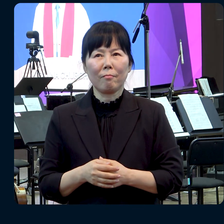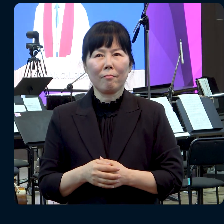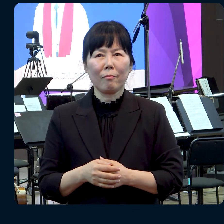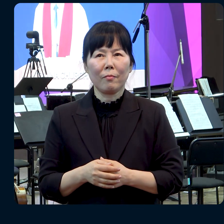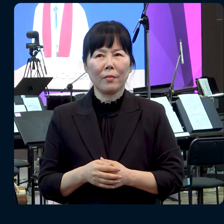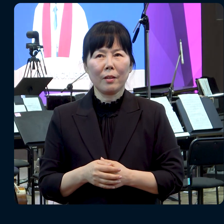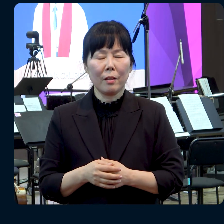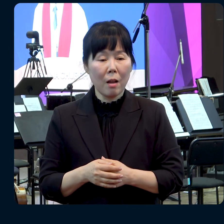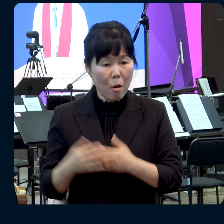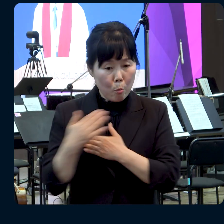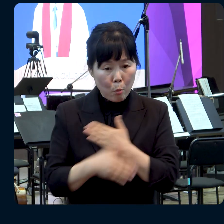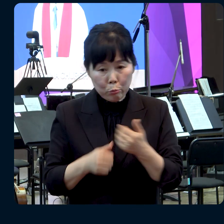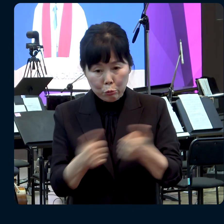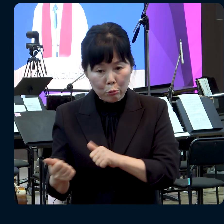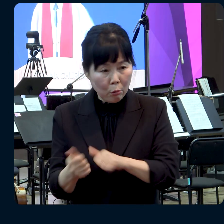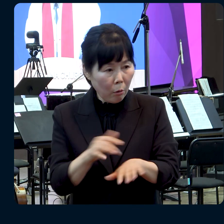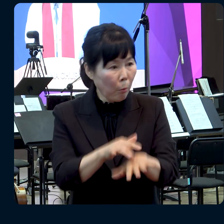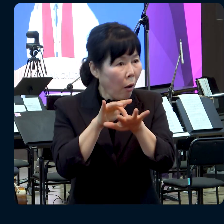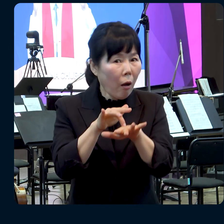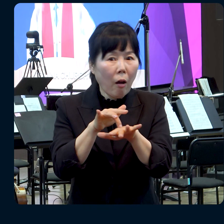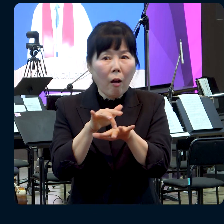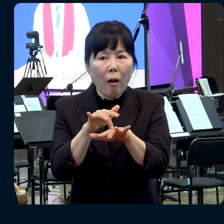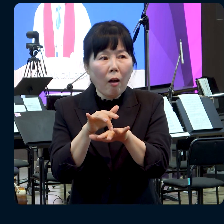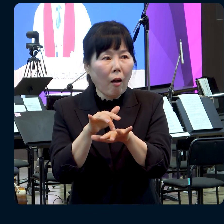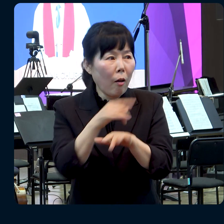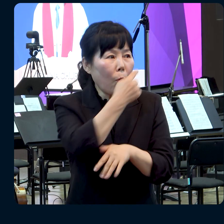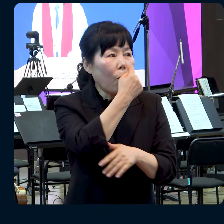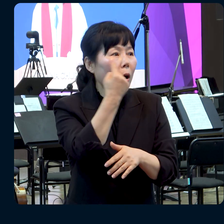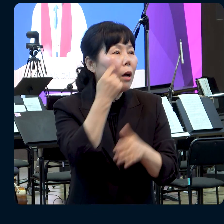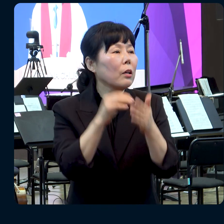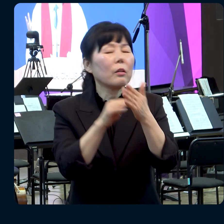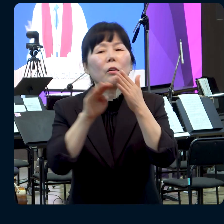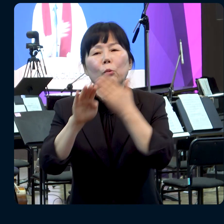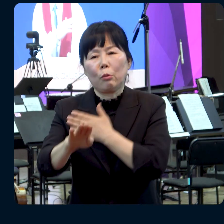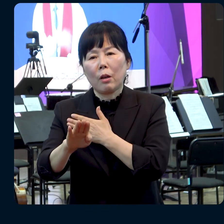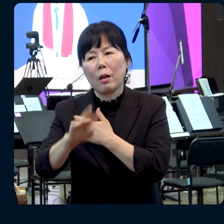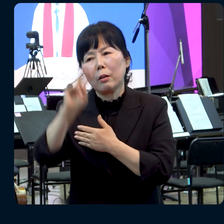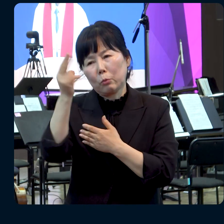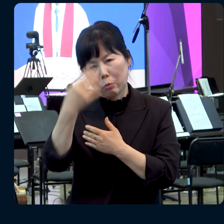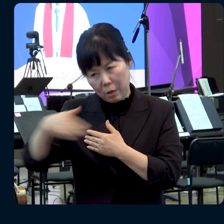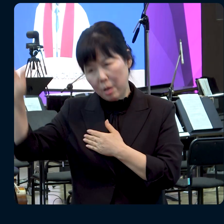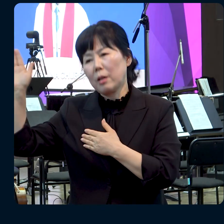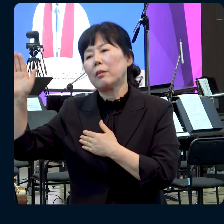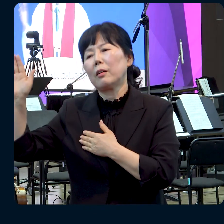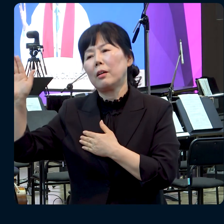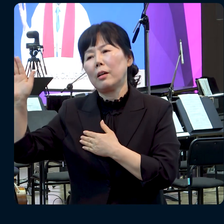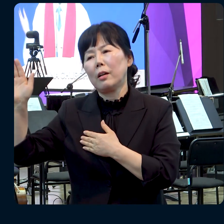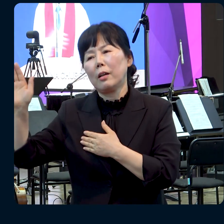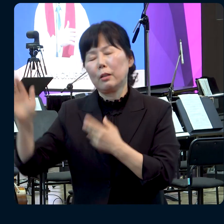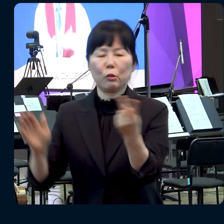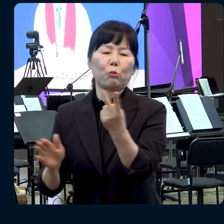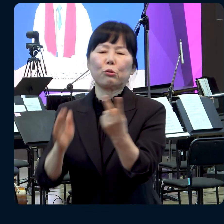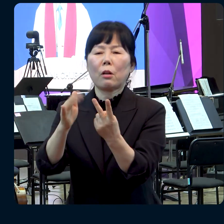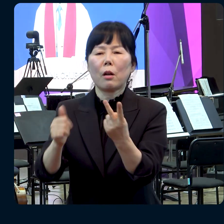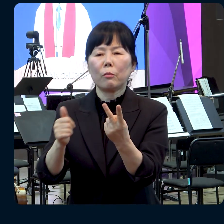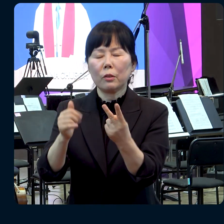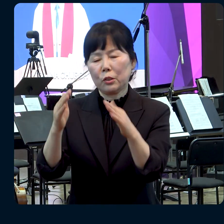아, 정말 시신이 없구나, 이 사실을 확인하고 그리고는 그들은 돌아갔습니다. 자기 집으로